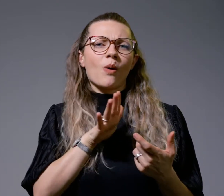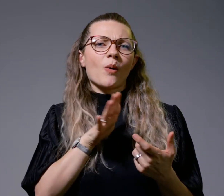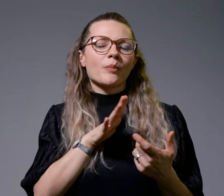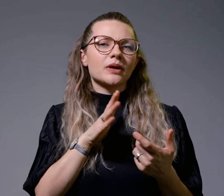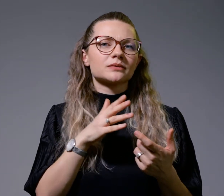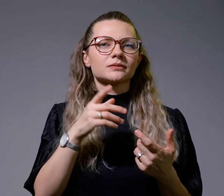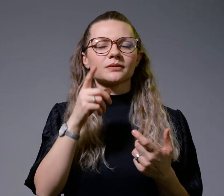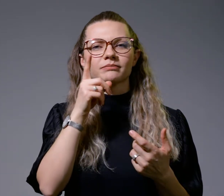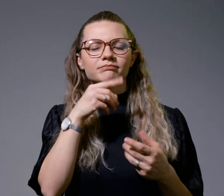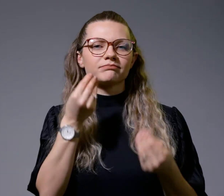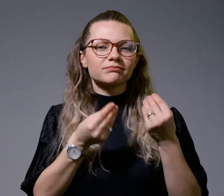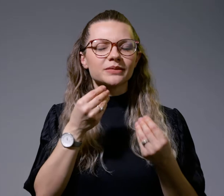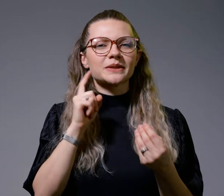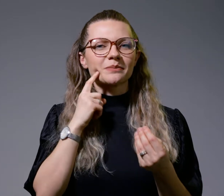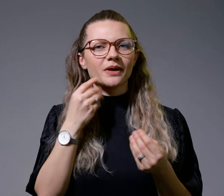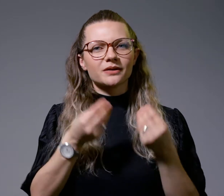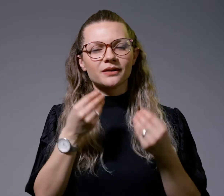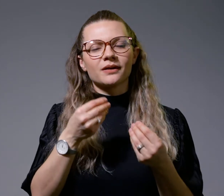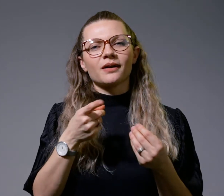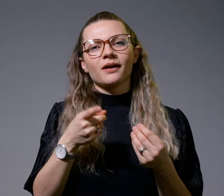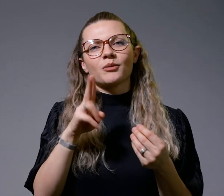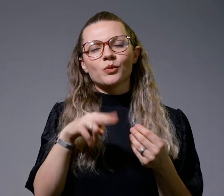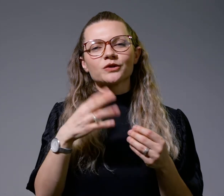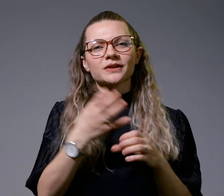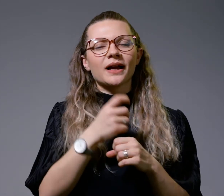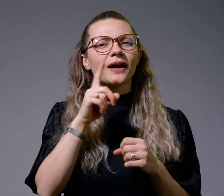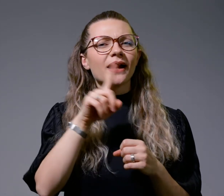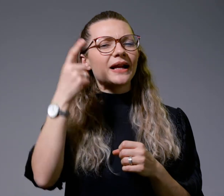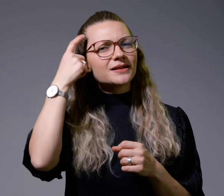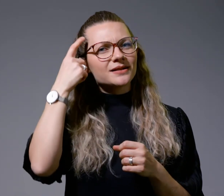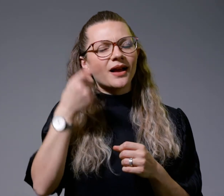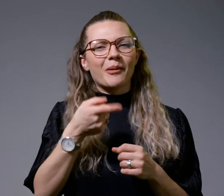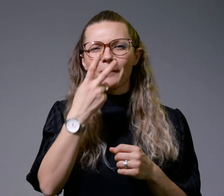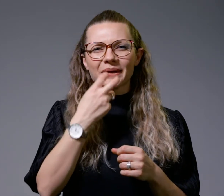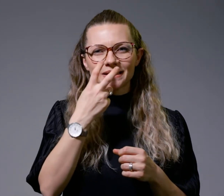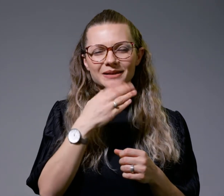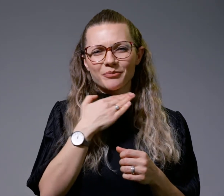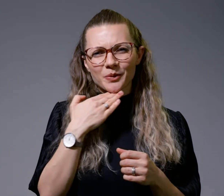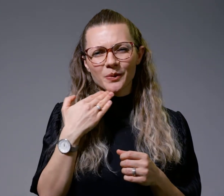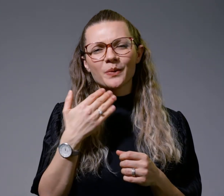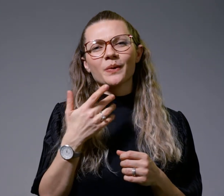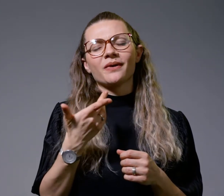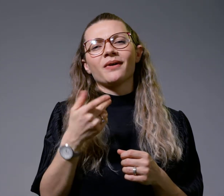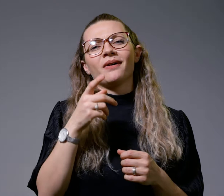и на духовит начин се справувал со незнаењето, мрзеливоста и ароганцијата на